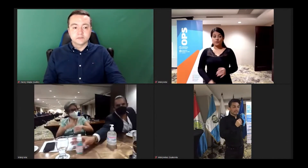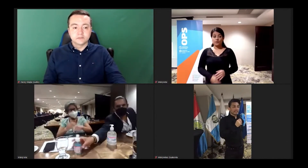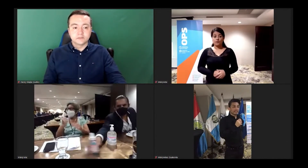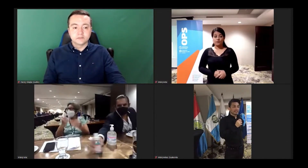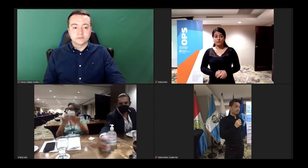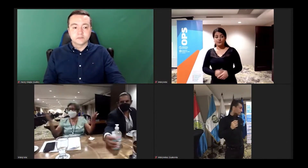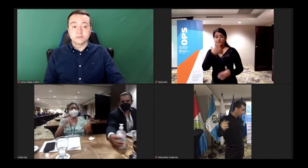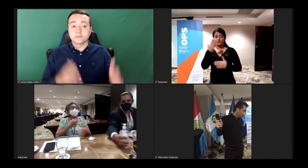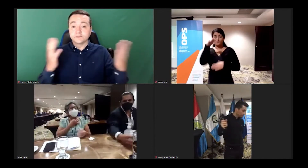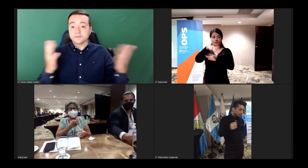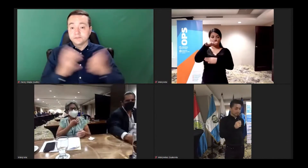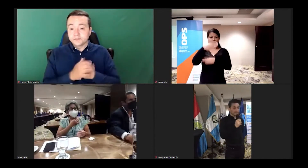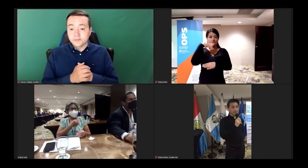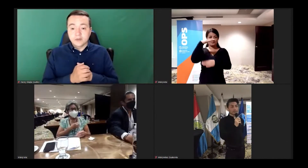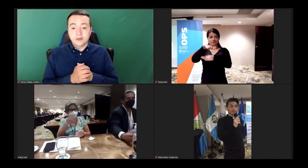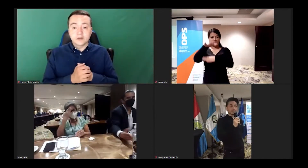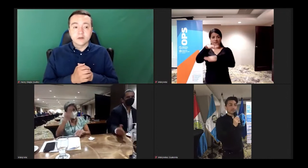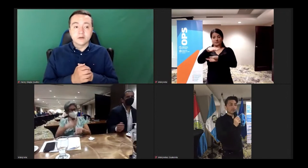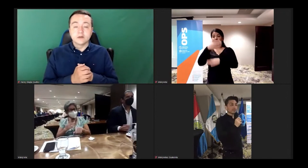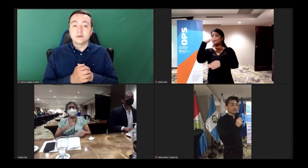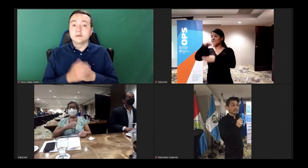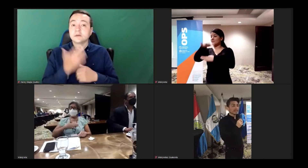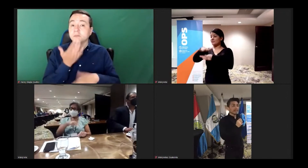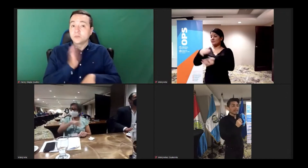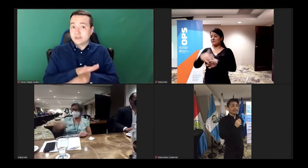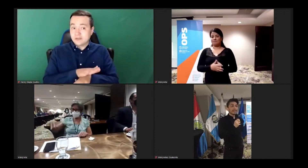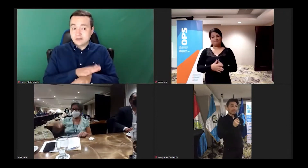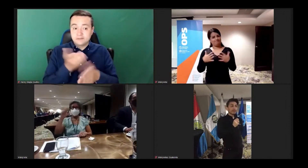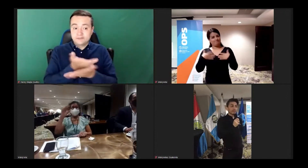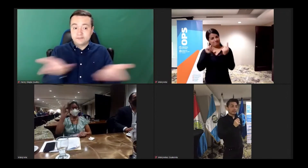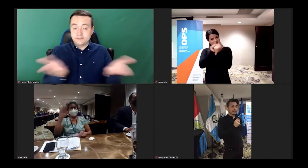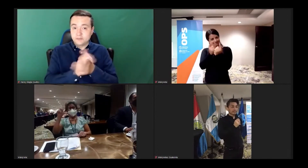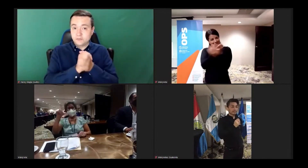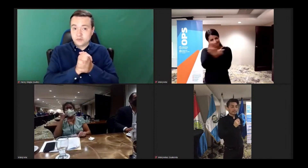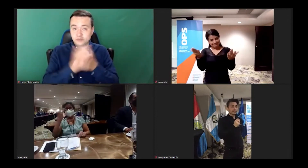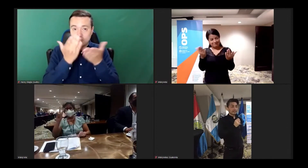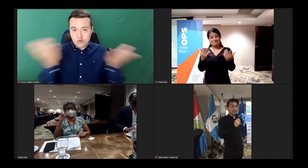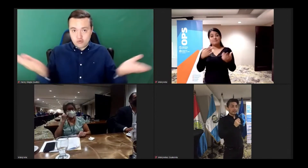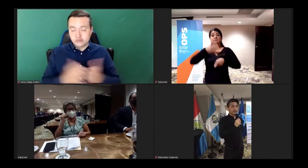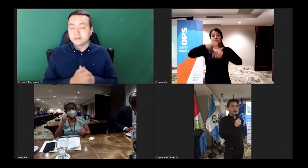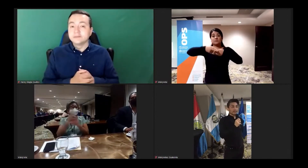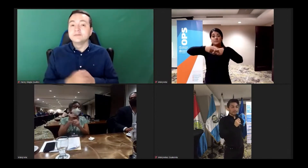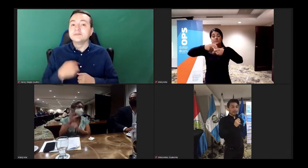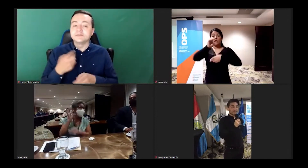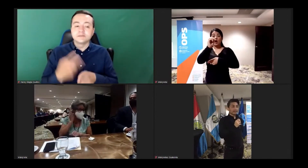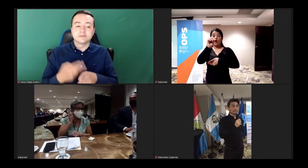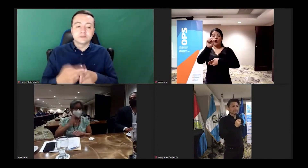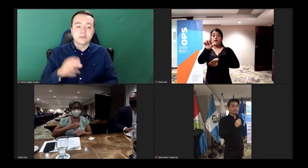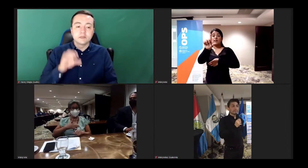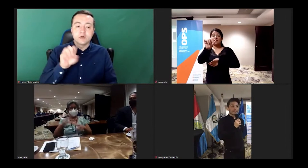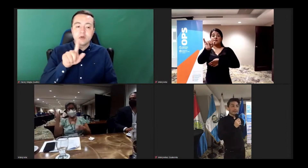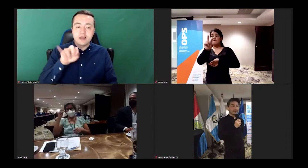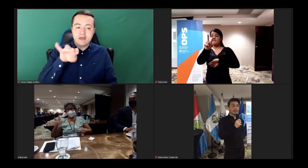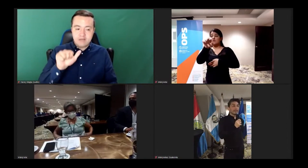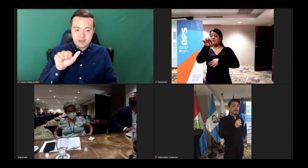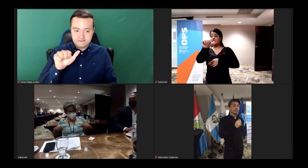Buenas tardes. Mucho gusto a todos. Mi nombre es Olivia, mi seña